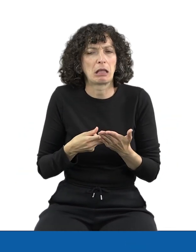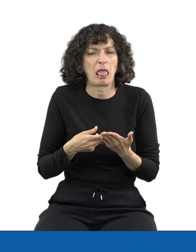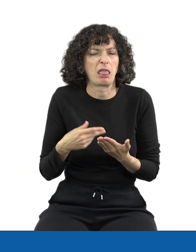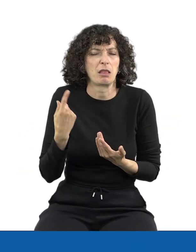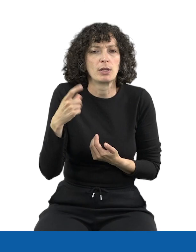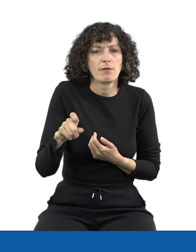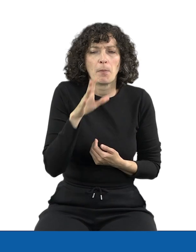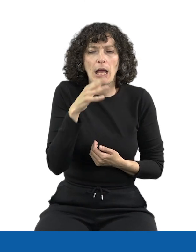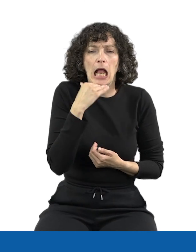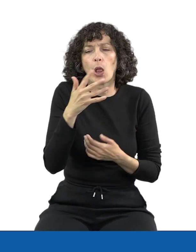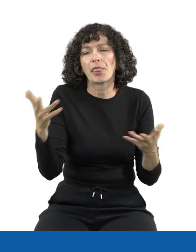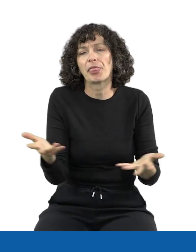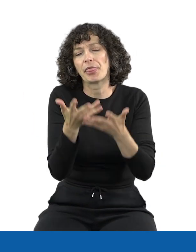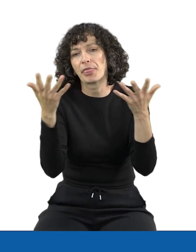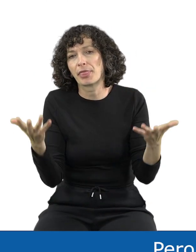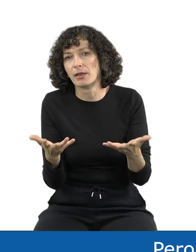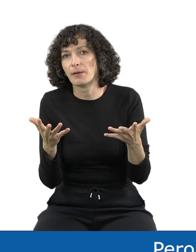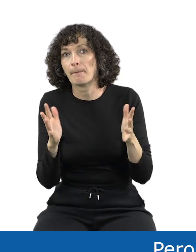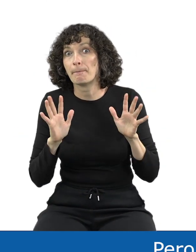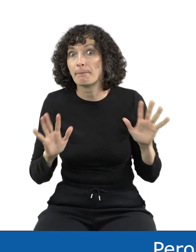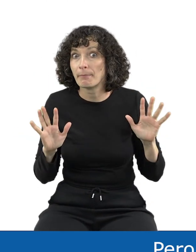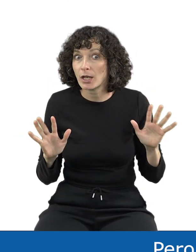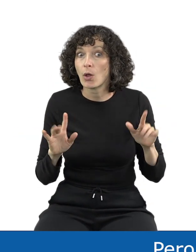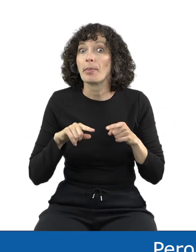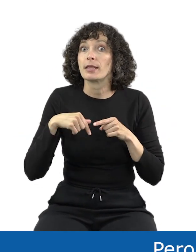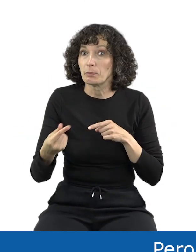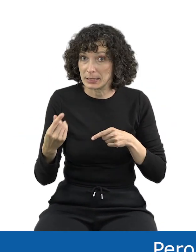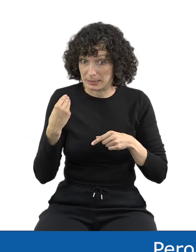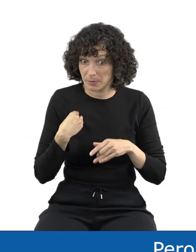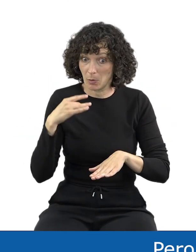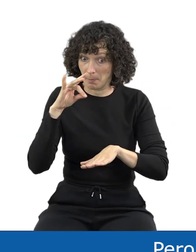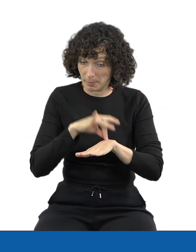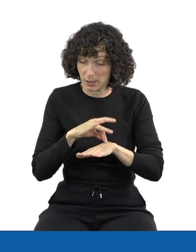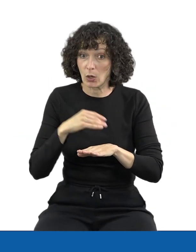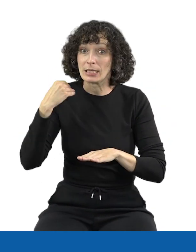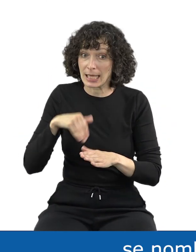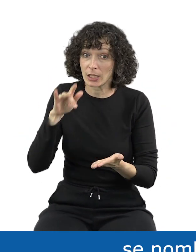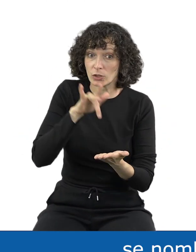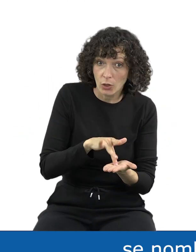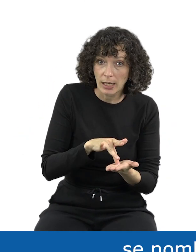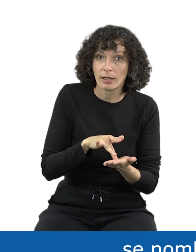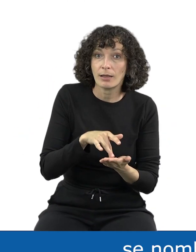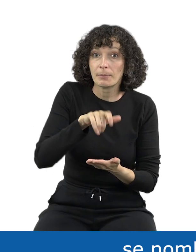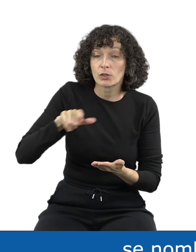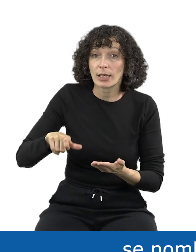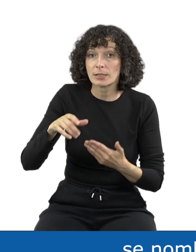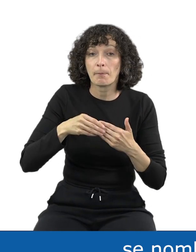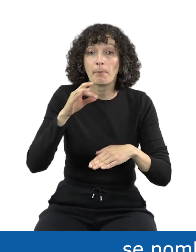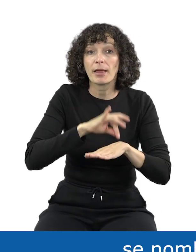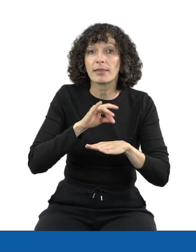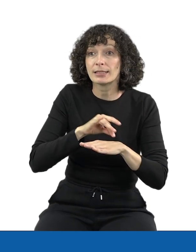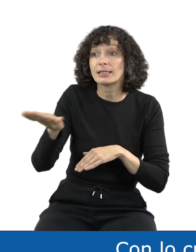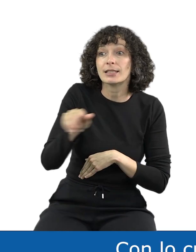esto es una pequeña cosita, ¿no? Pero muchas veces cuando están ahí en la misma cita médica se nombra a los pacientes por